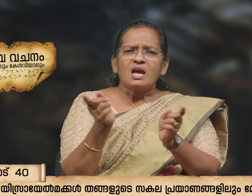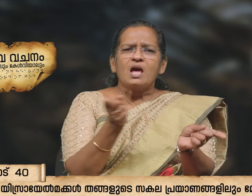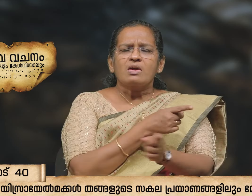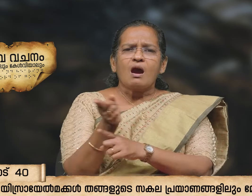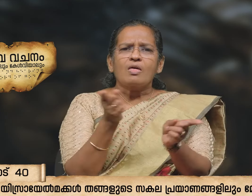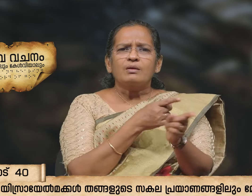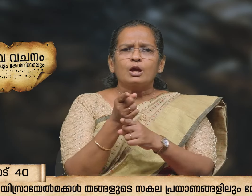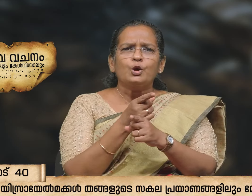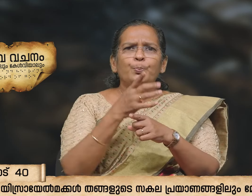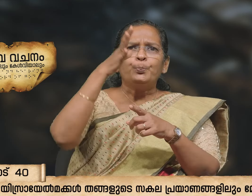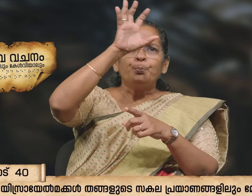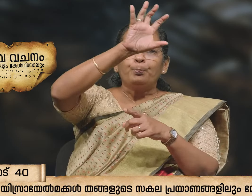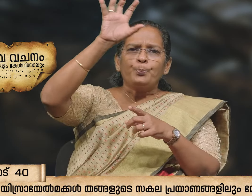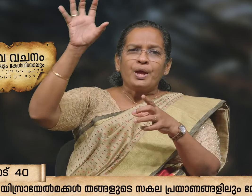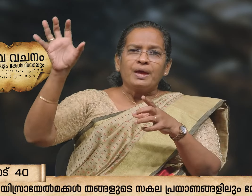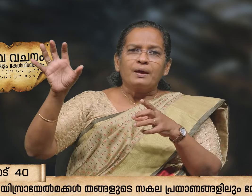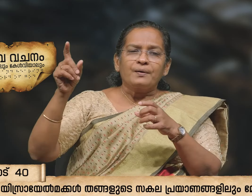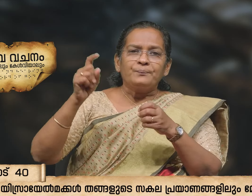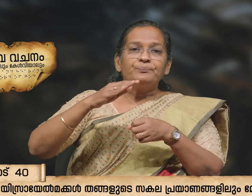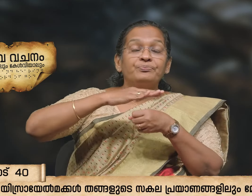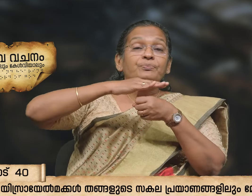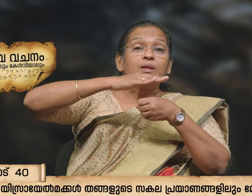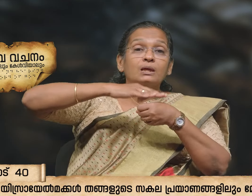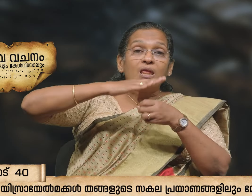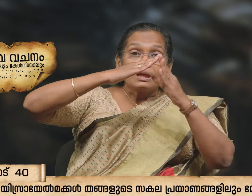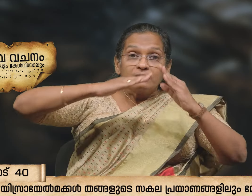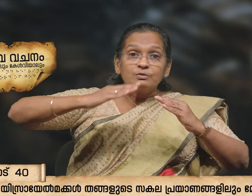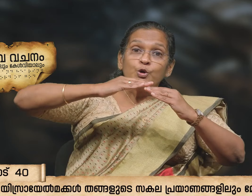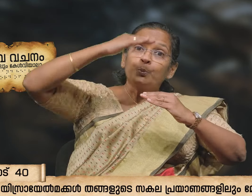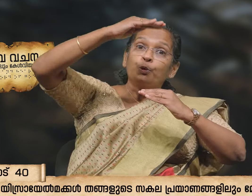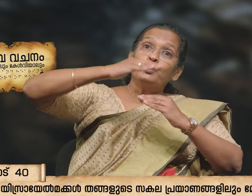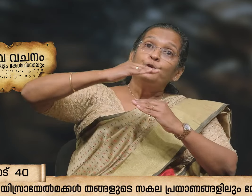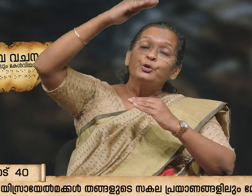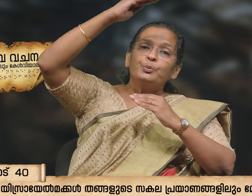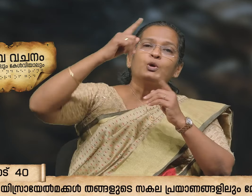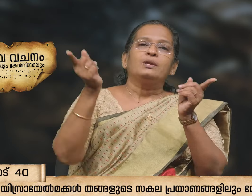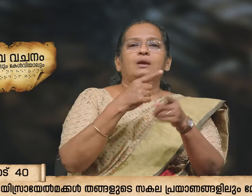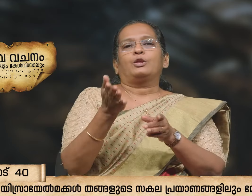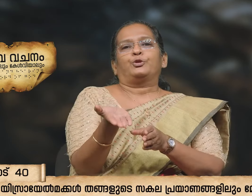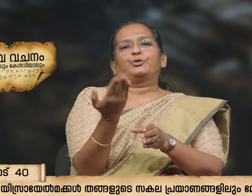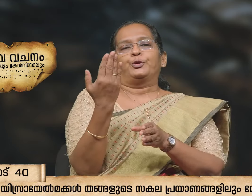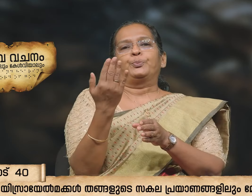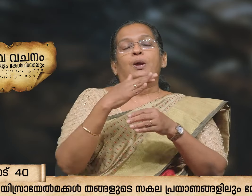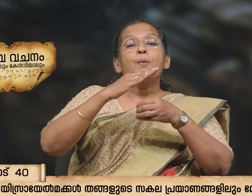പ്രയാണങ്ങളിലും മേഘം തിരുനിവാസത്തിന്മേൽ നിന്നുയരുമ്പോൾ യാത്ര പുറപ്പെടും. മേഘം